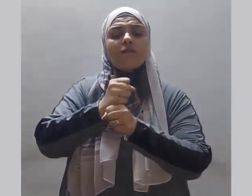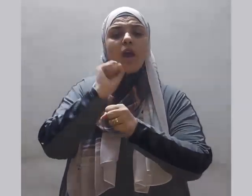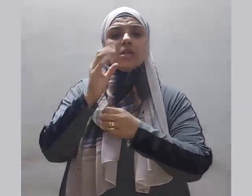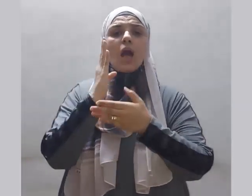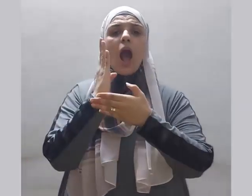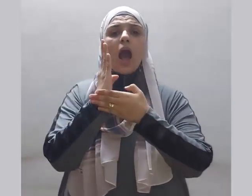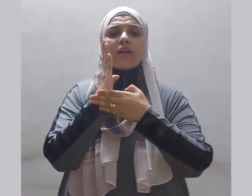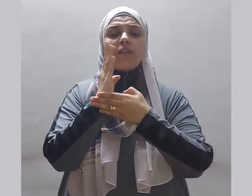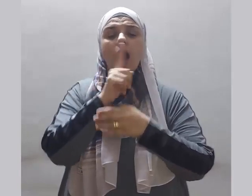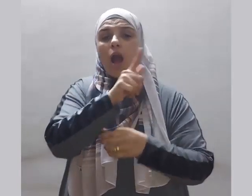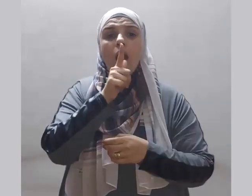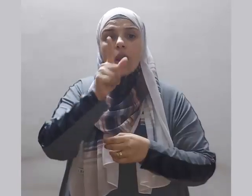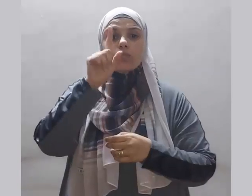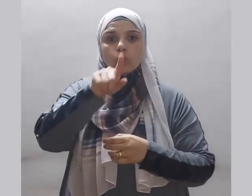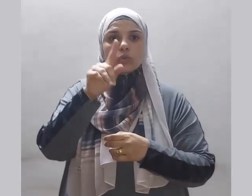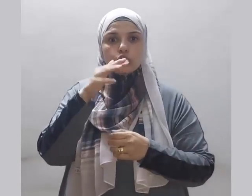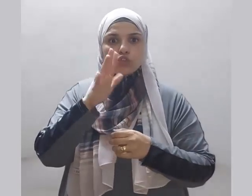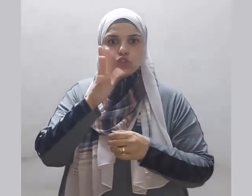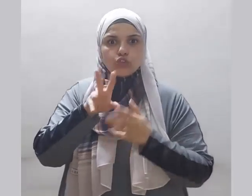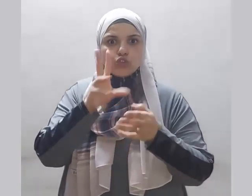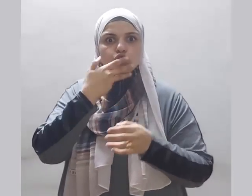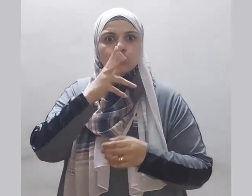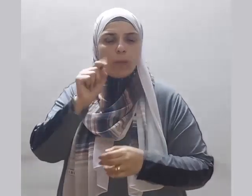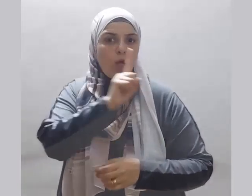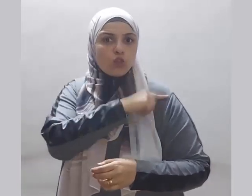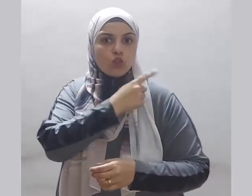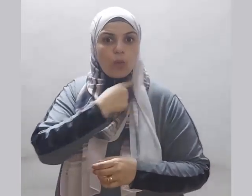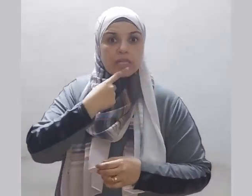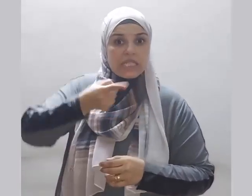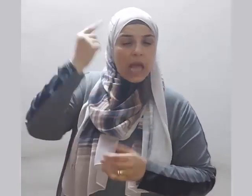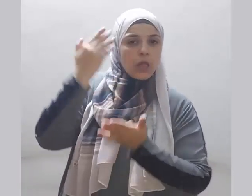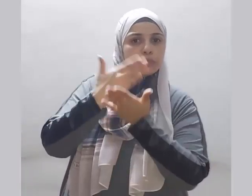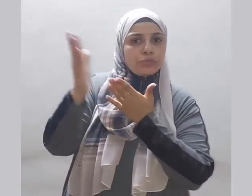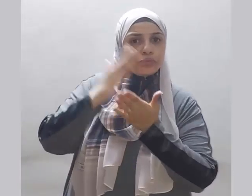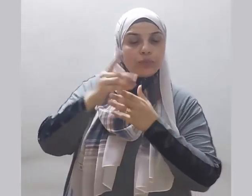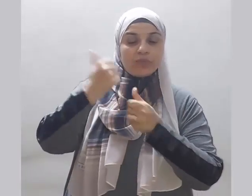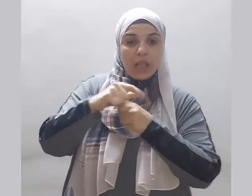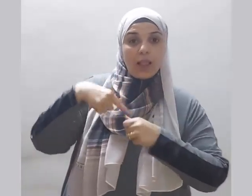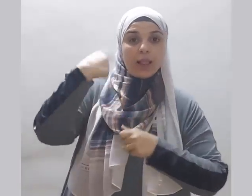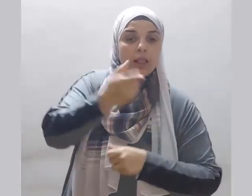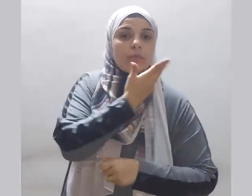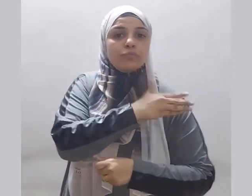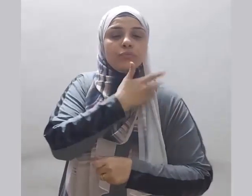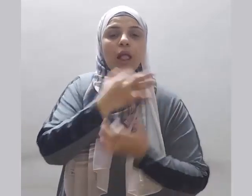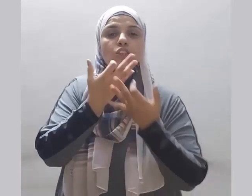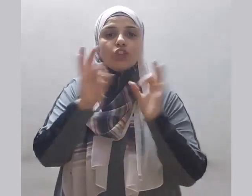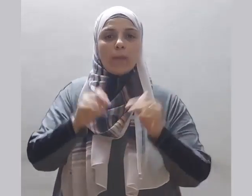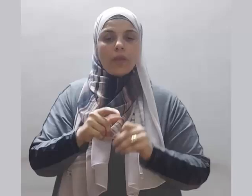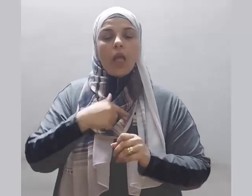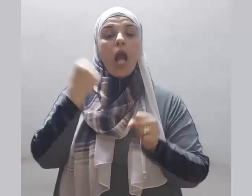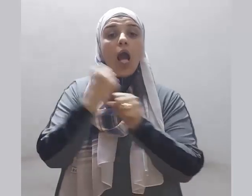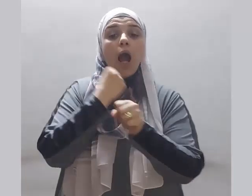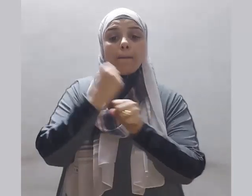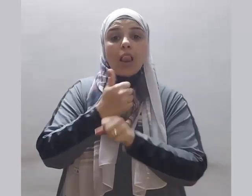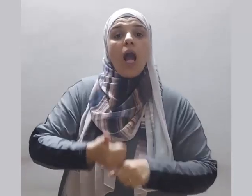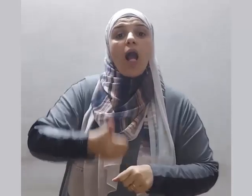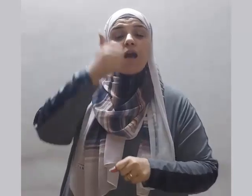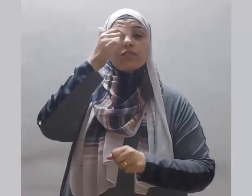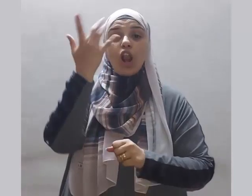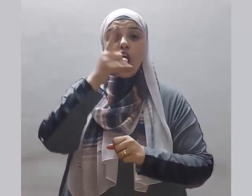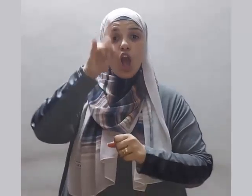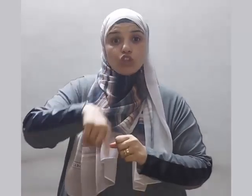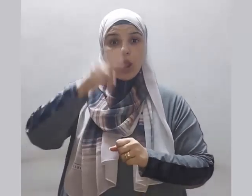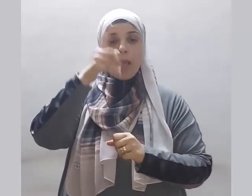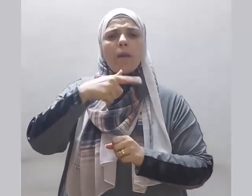فقال يكفر السنه الماضيه والباقيه ومن افضل اعمال العشر الاول من ذي الحجه